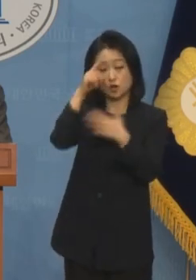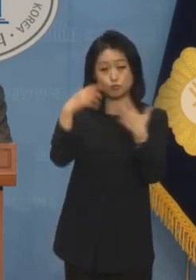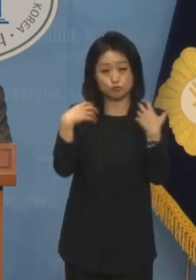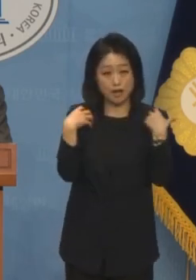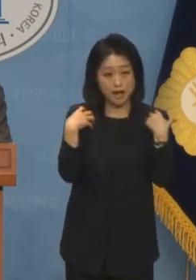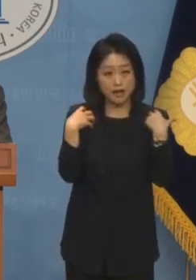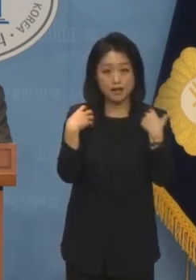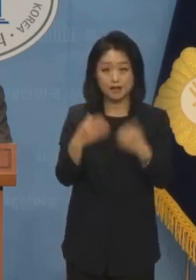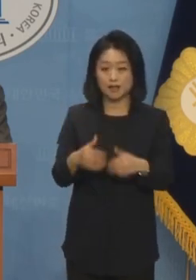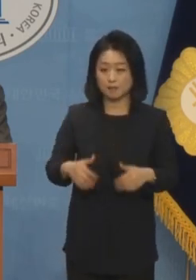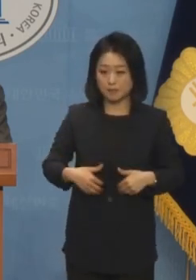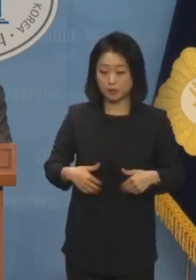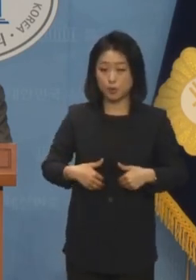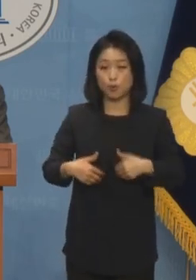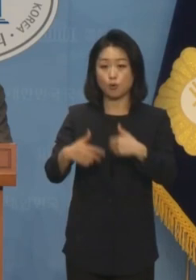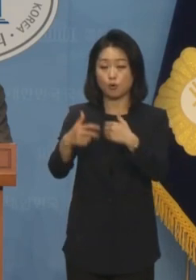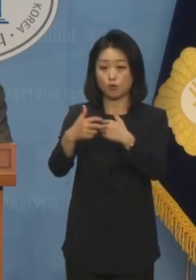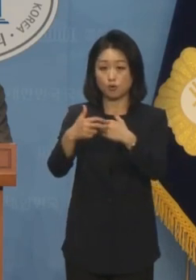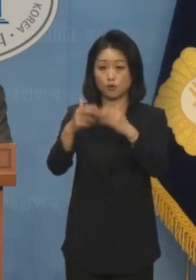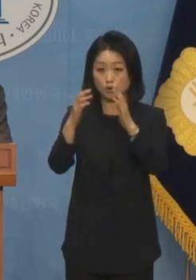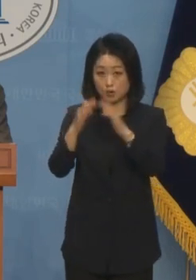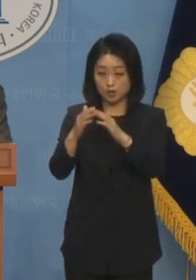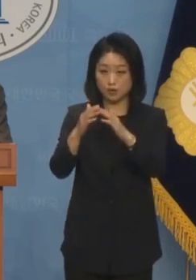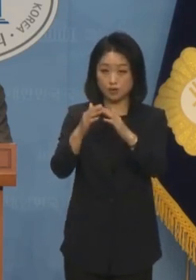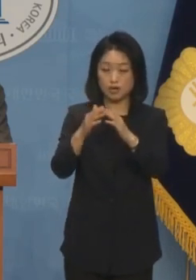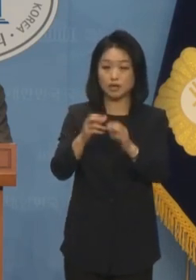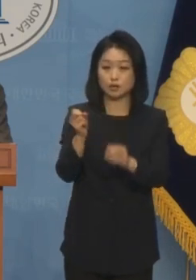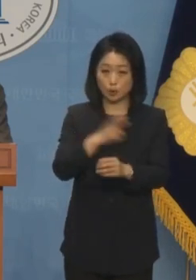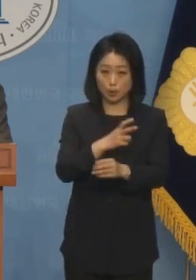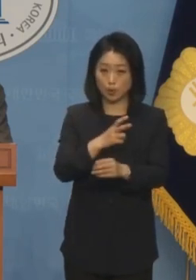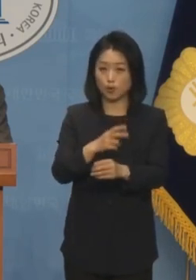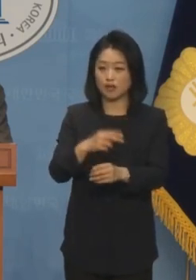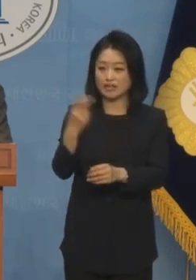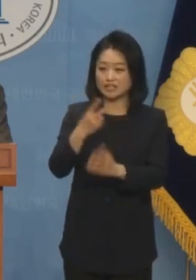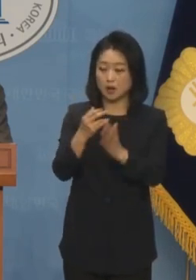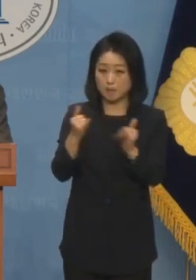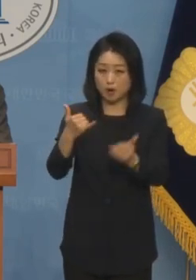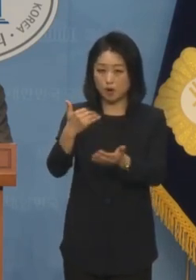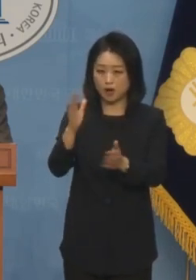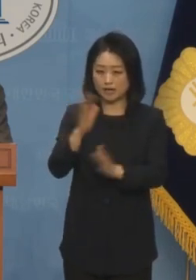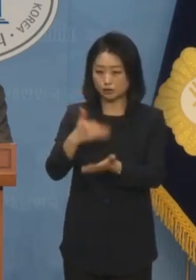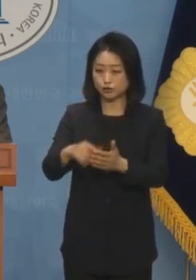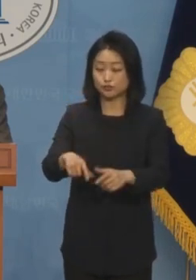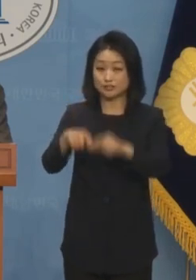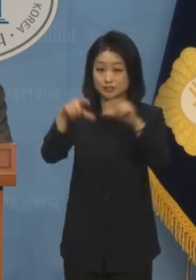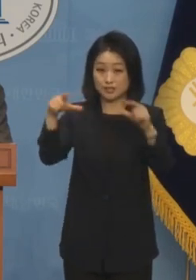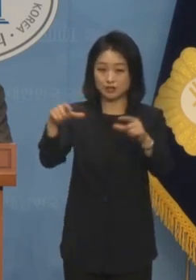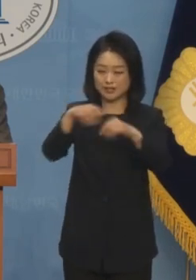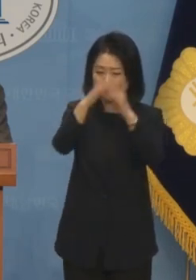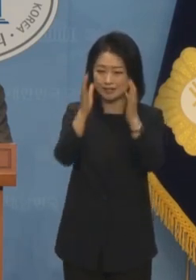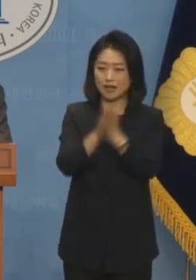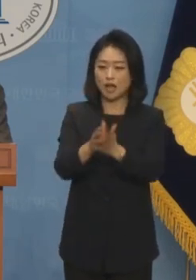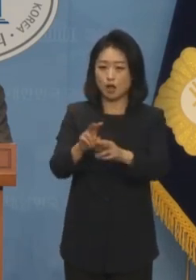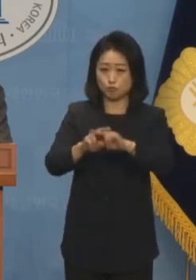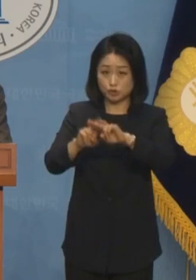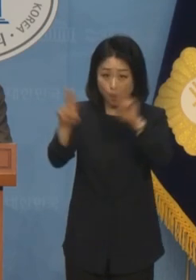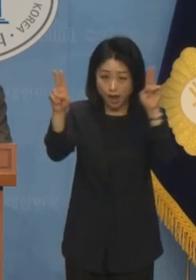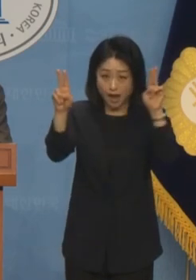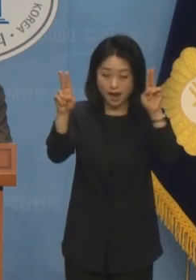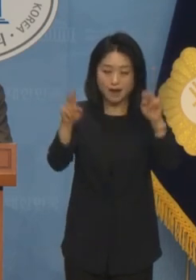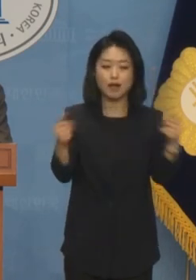필수 의료 정책을 백지화한 다음에야 의료계를 원점에서 논의를 시작할 수 있다는 입장을